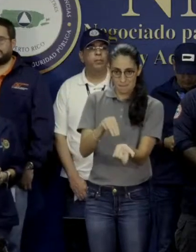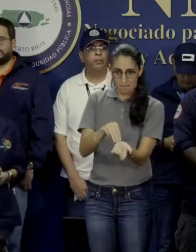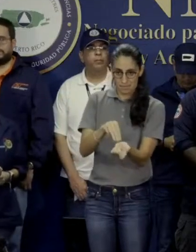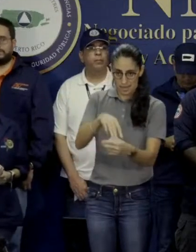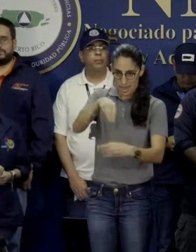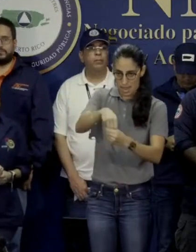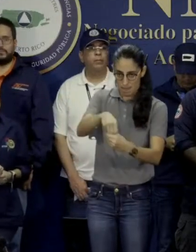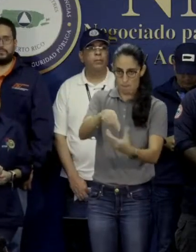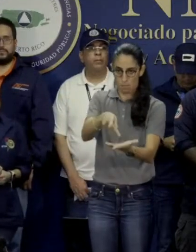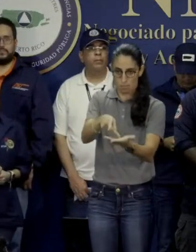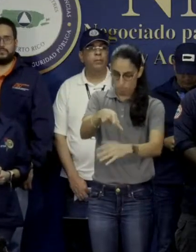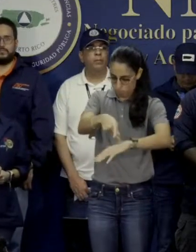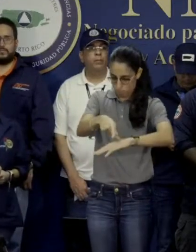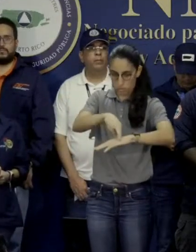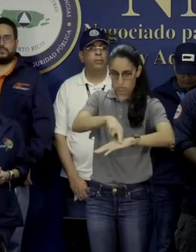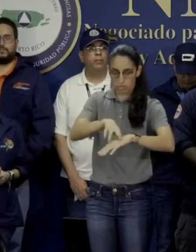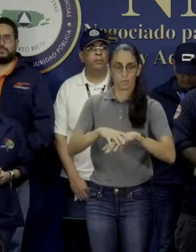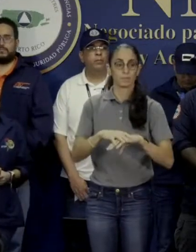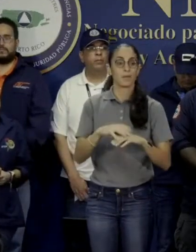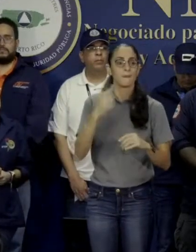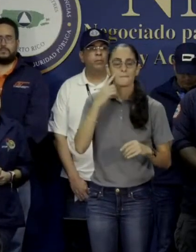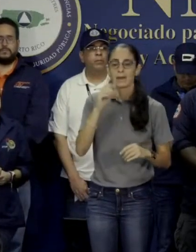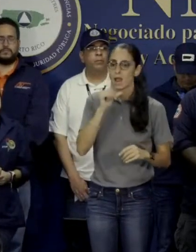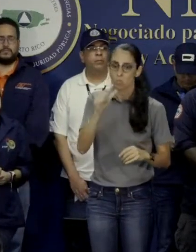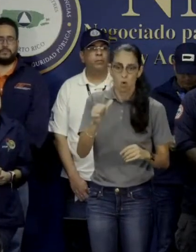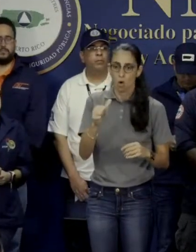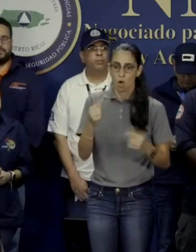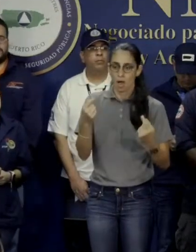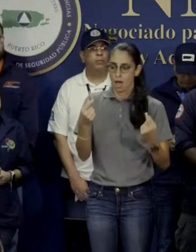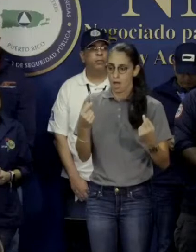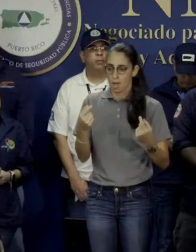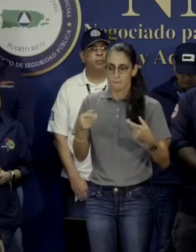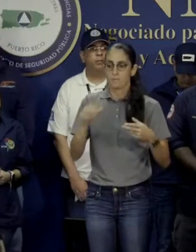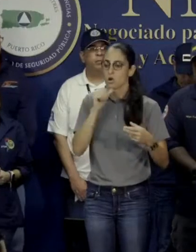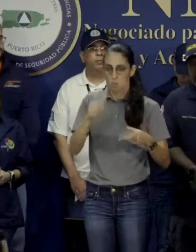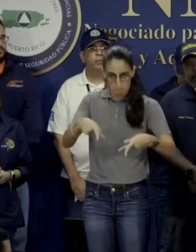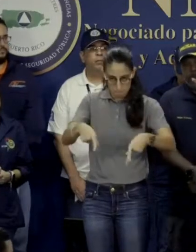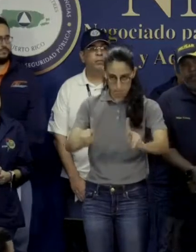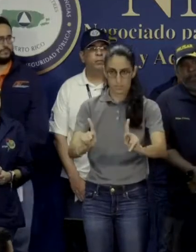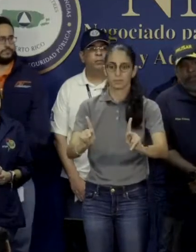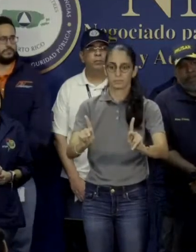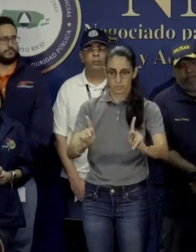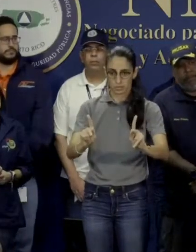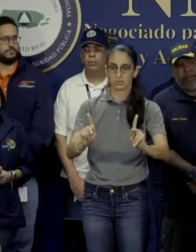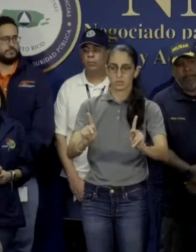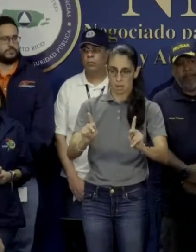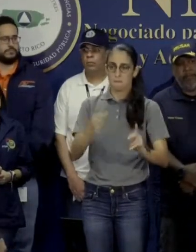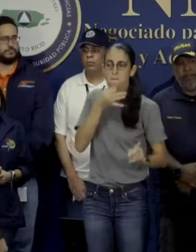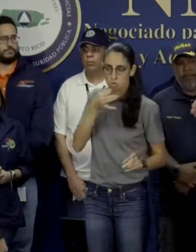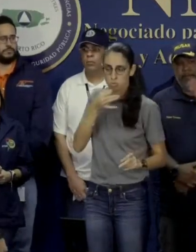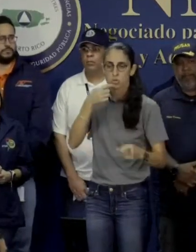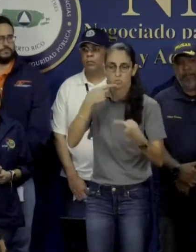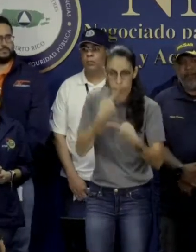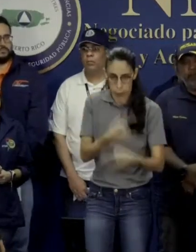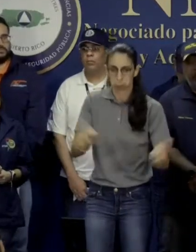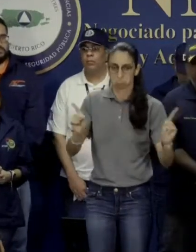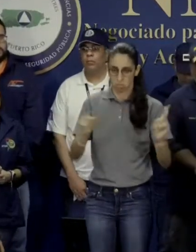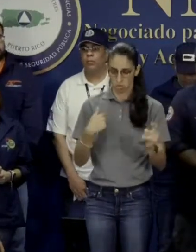Puerto Rico para que no haya ninguna renuencia a asistir al pueblo y eso se va a dar a la luz pública